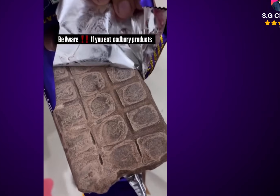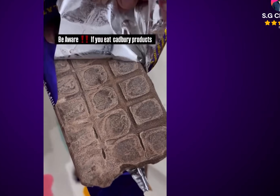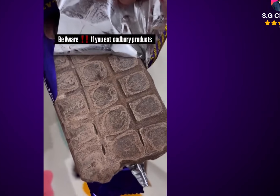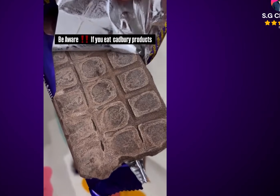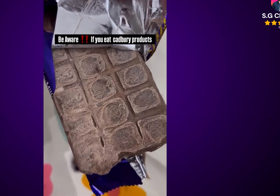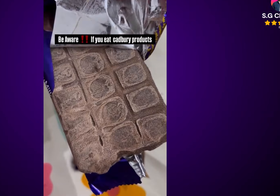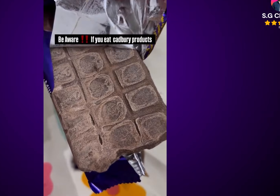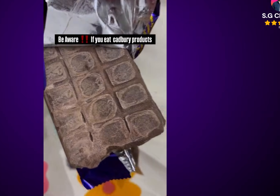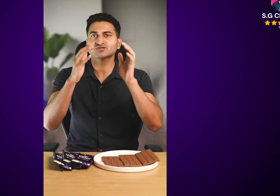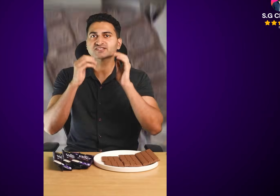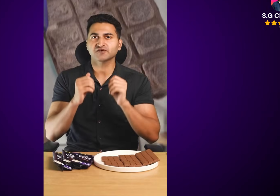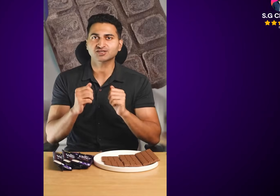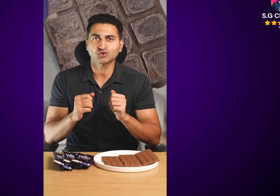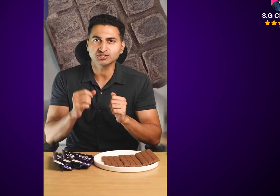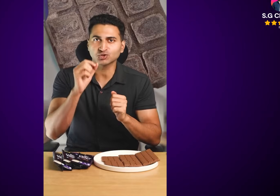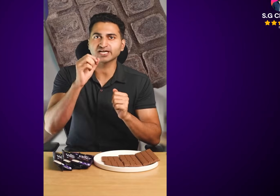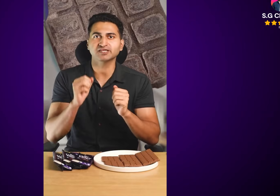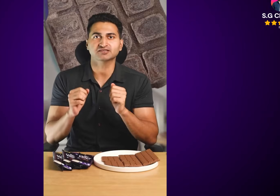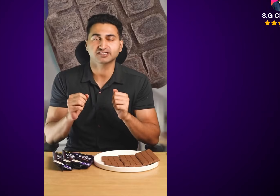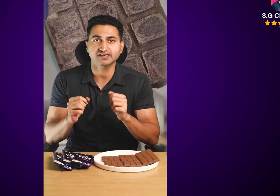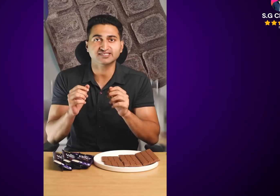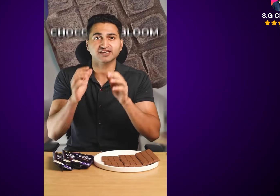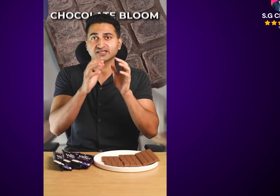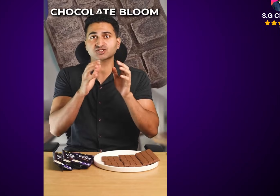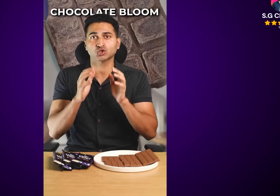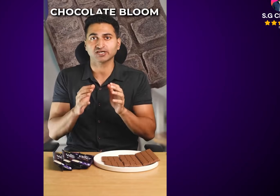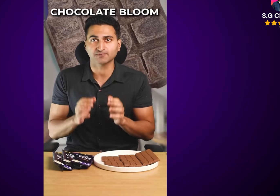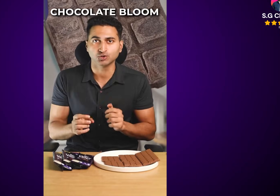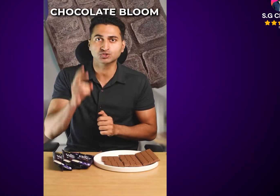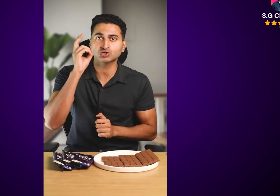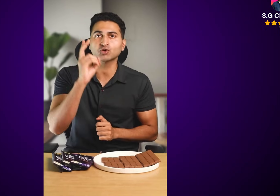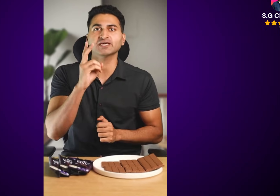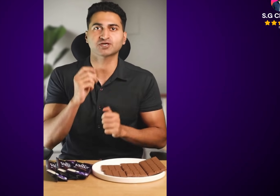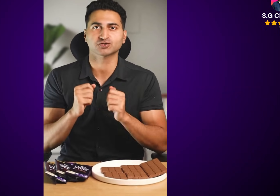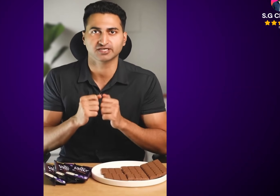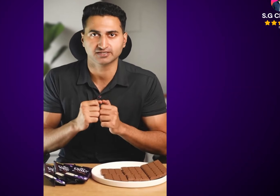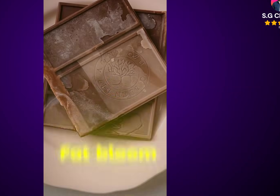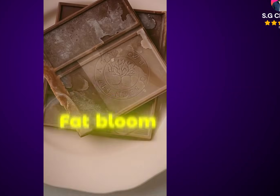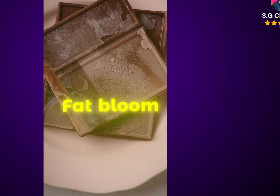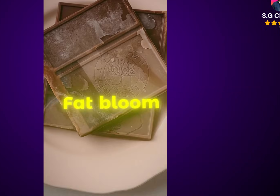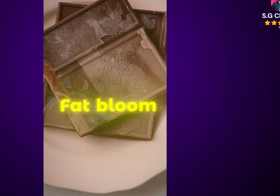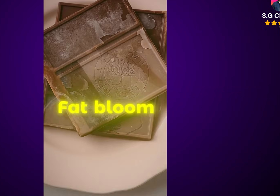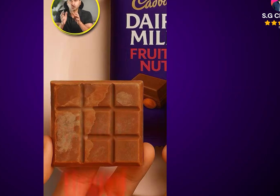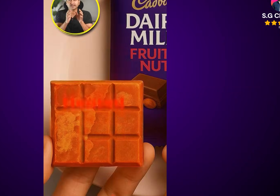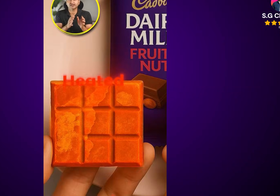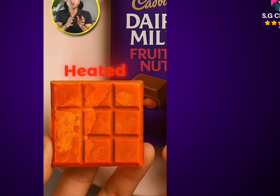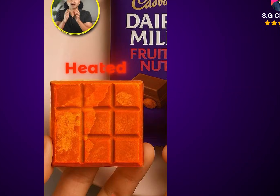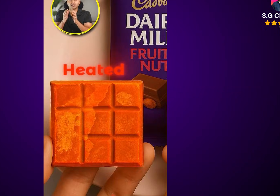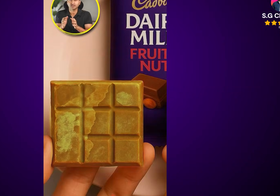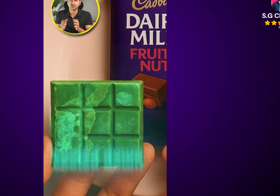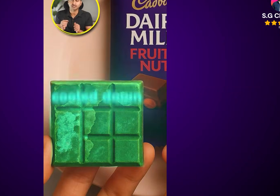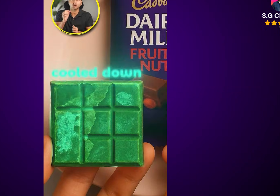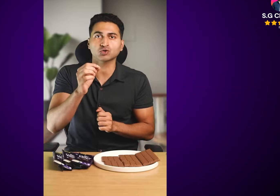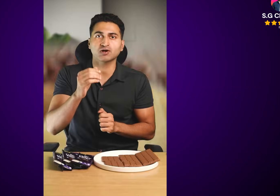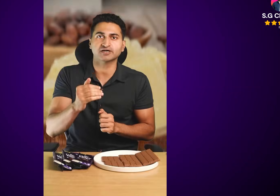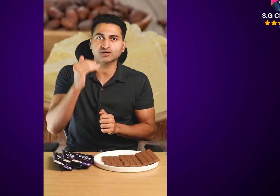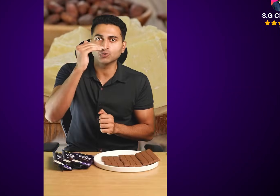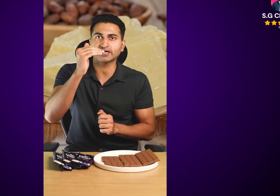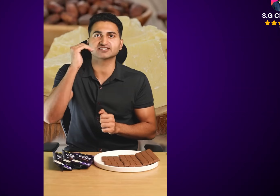निकलती भी है तो डरिए मत ये जो सफेद कोटिंग चॉकलेट पे दिखती है ना इसे कहते हैं चॉकलेट ब्लूम जो दो टाइप के होते हैं पहला फैट ब्लूम जब चॉकलेट गर्म होकर ठंडी हो जाए तो कोकोआ बटर ऊपर आ जाता